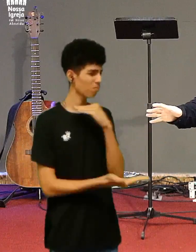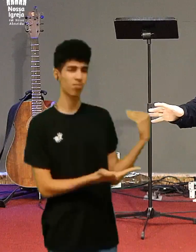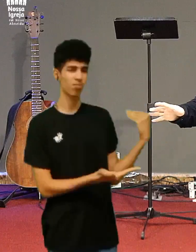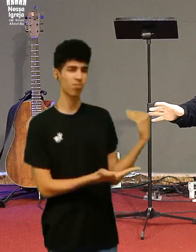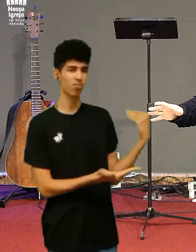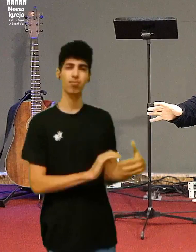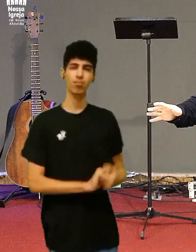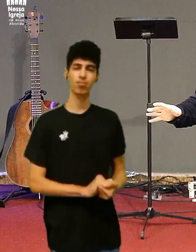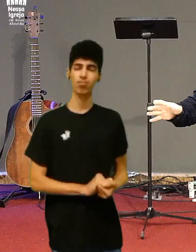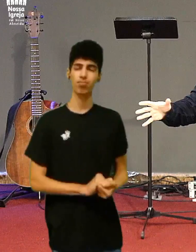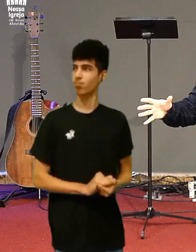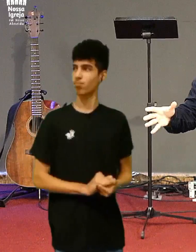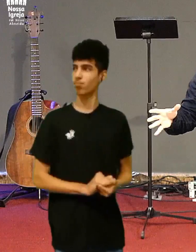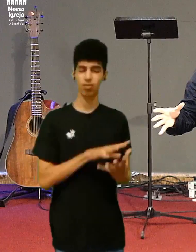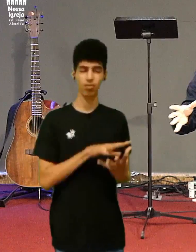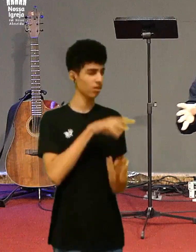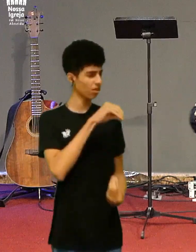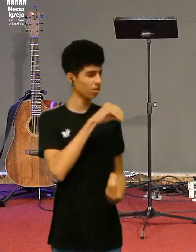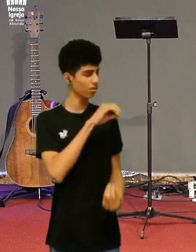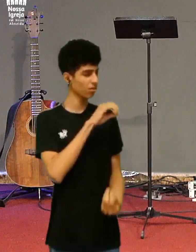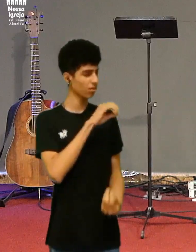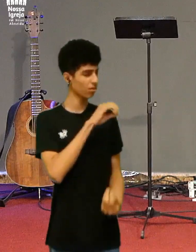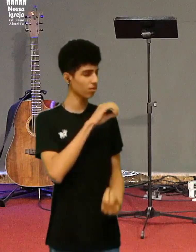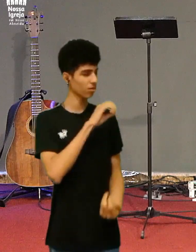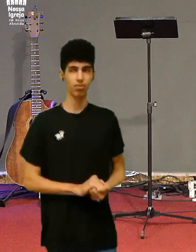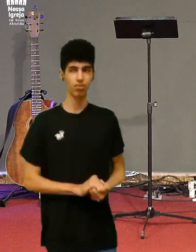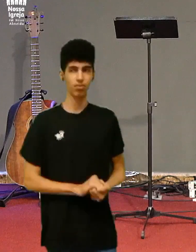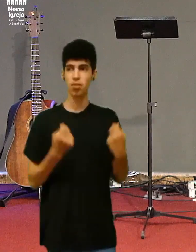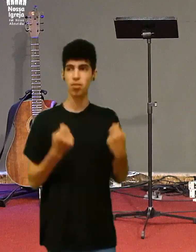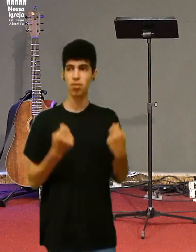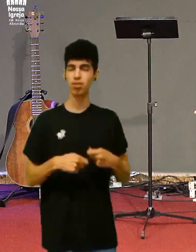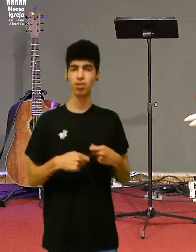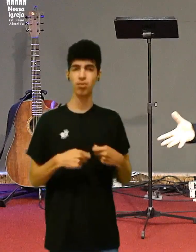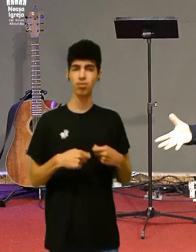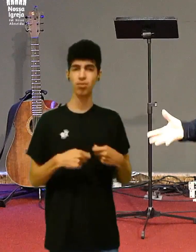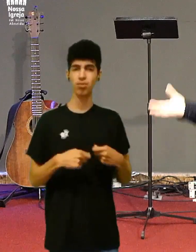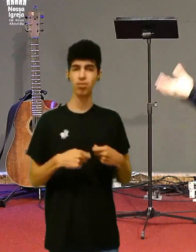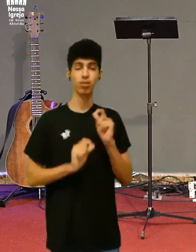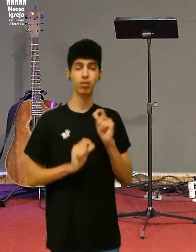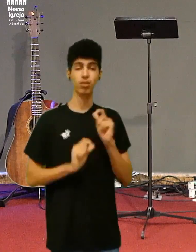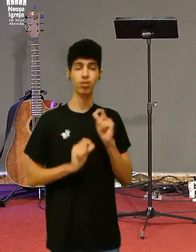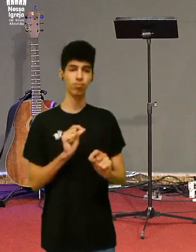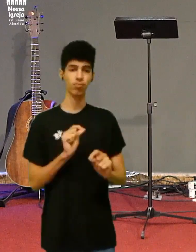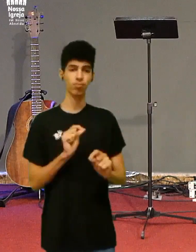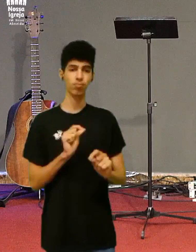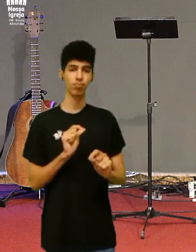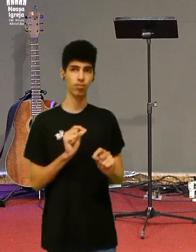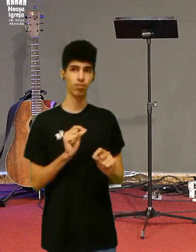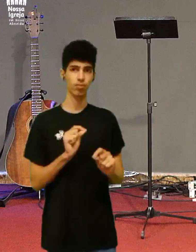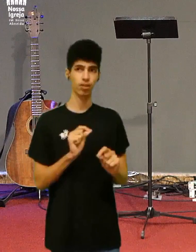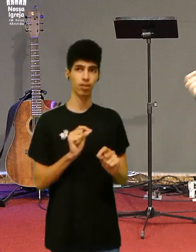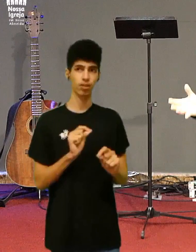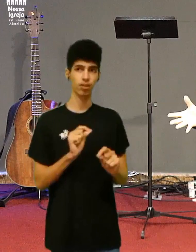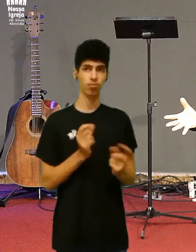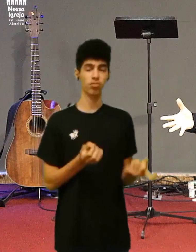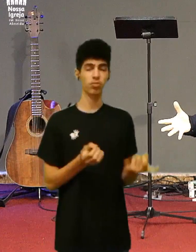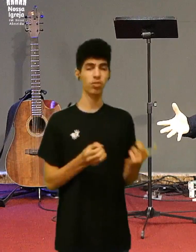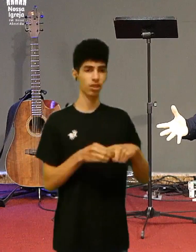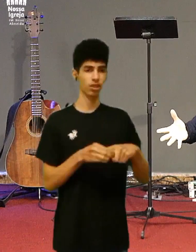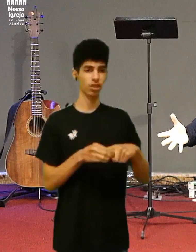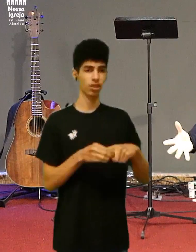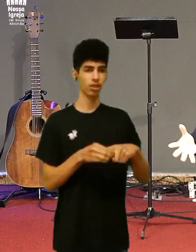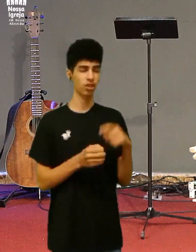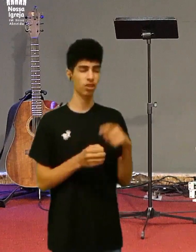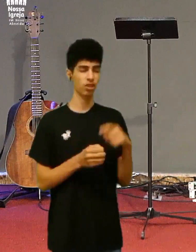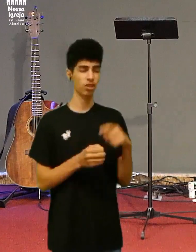coisa, ele fala que eles precisam voltar aquilo que eles tinham ouvido. Ele chama aquela